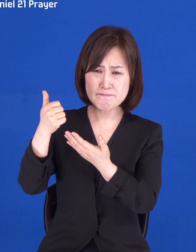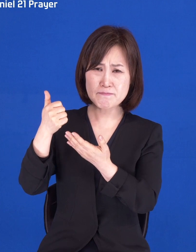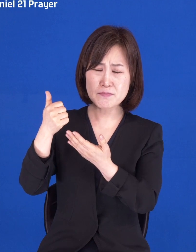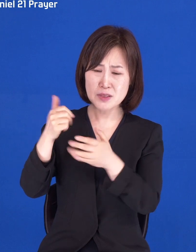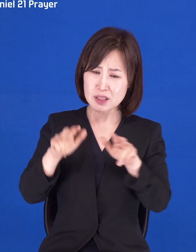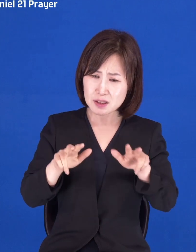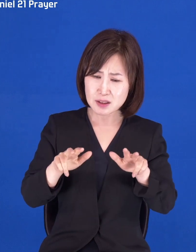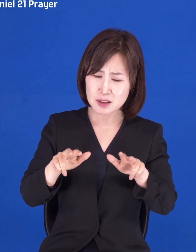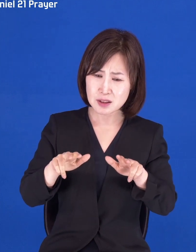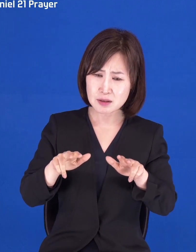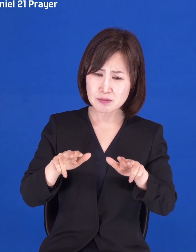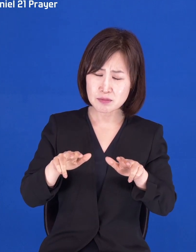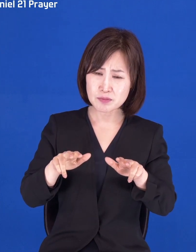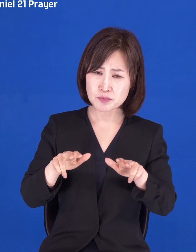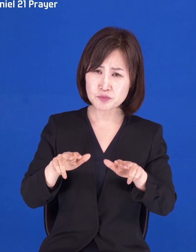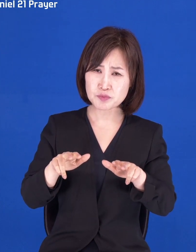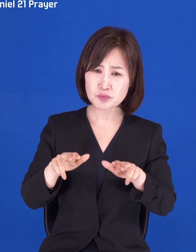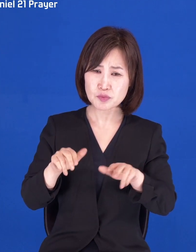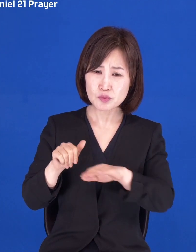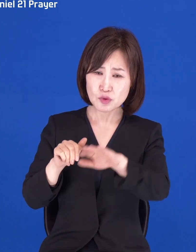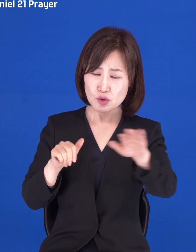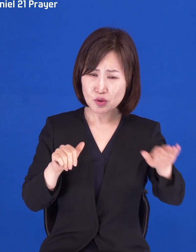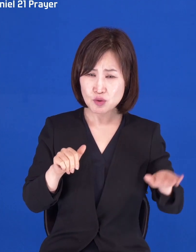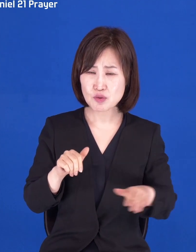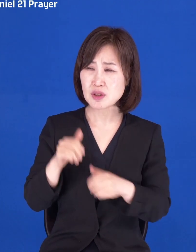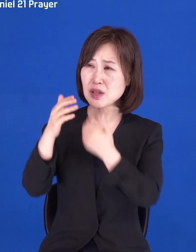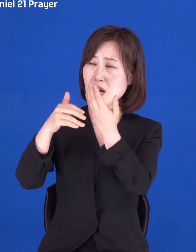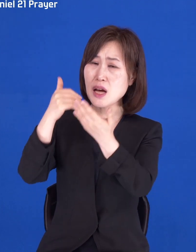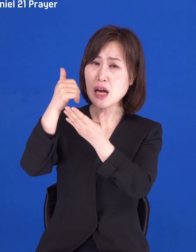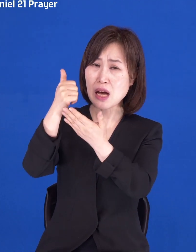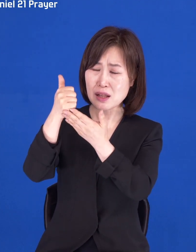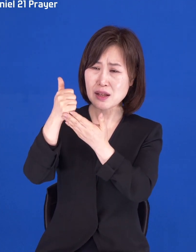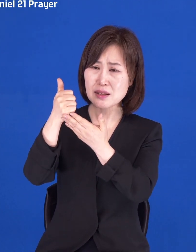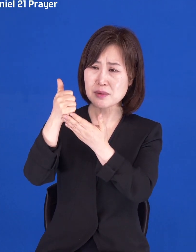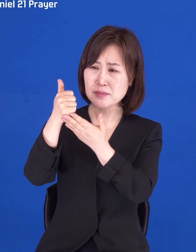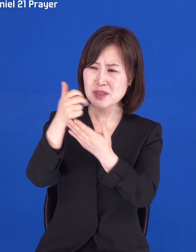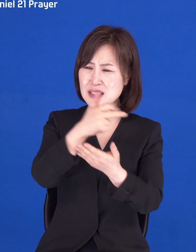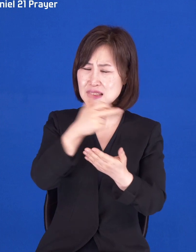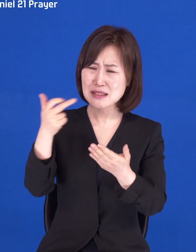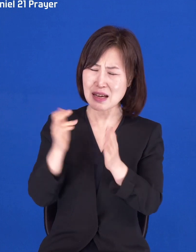지금 우리는 서린이어서 하나님을 찾으며 기도하지는 못하지만